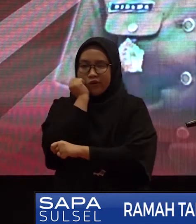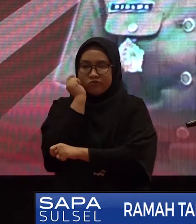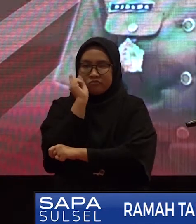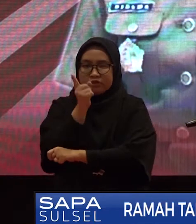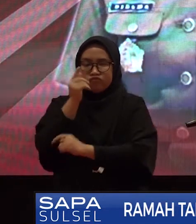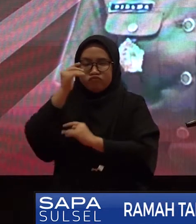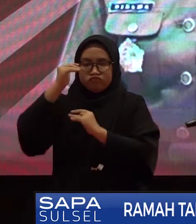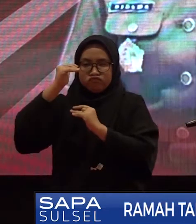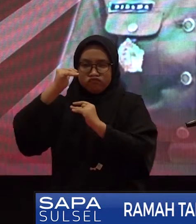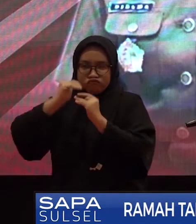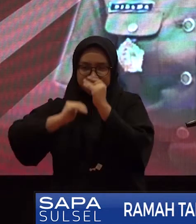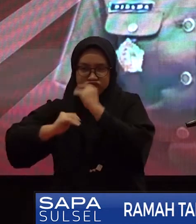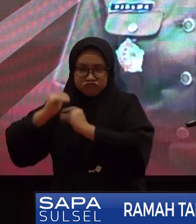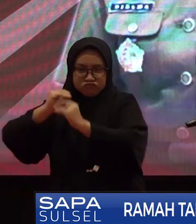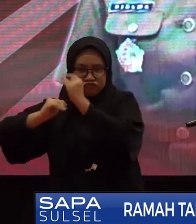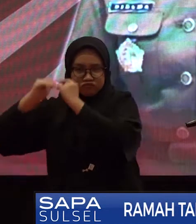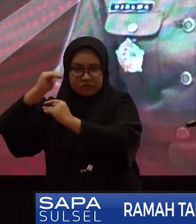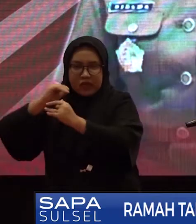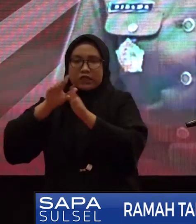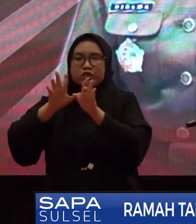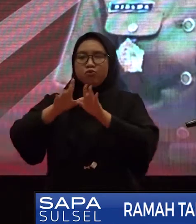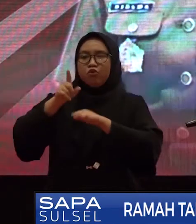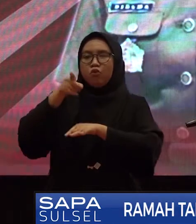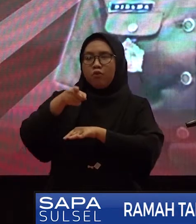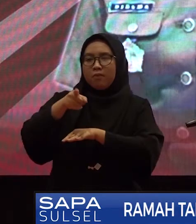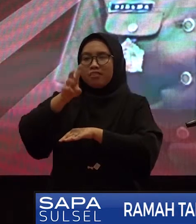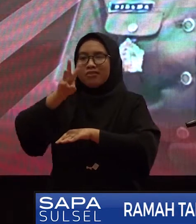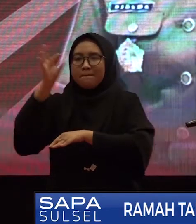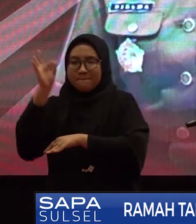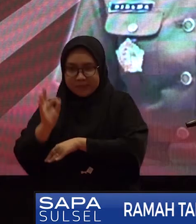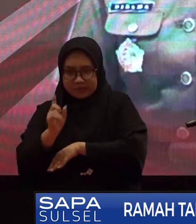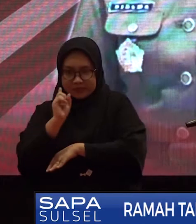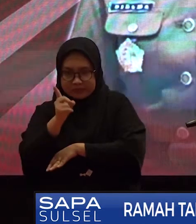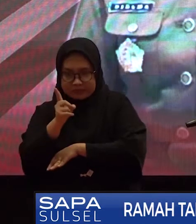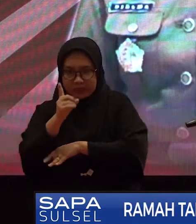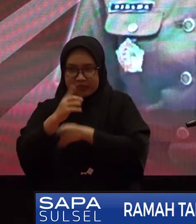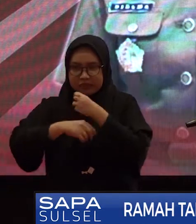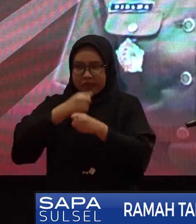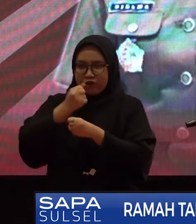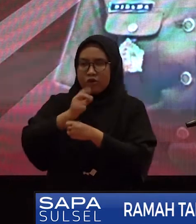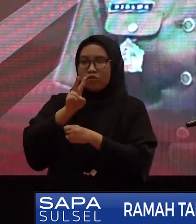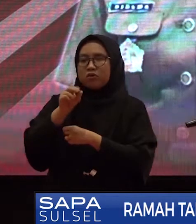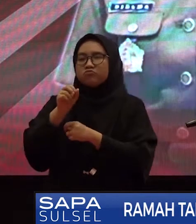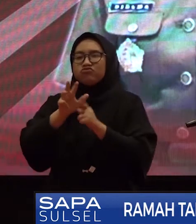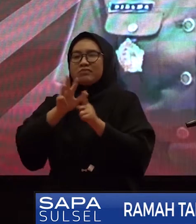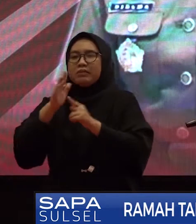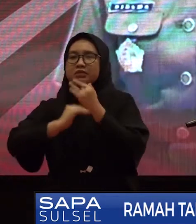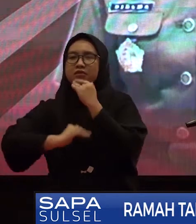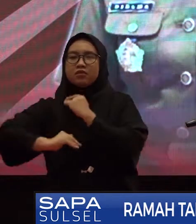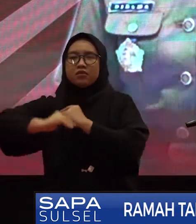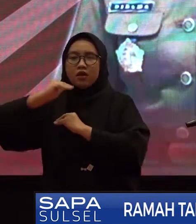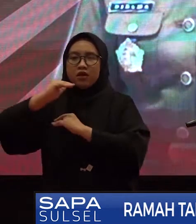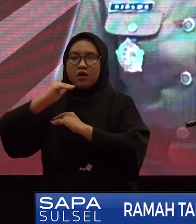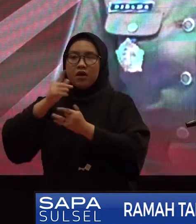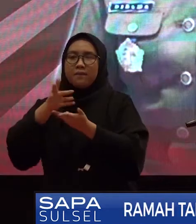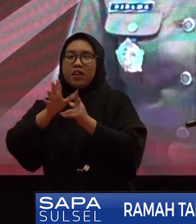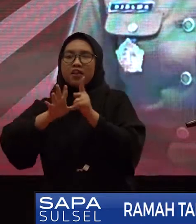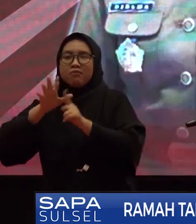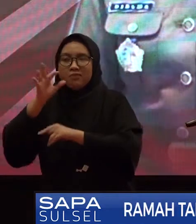anjlok dari 10,39% pada tahun 2019 naik menjadi